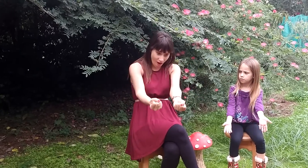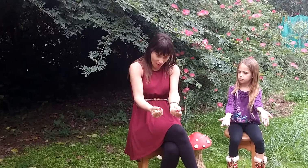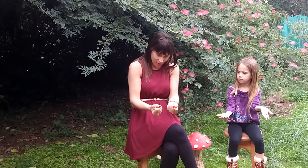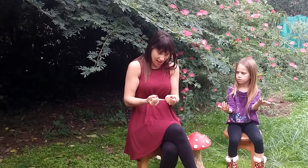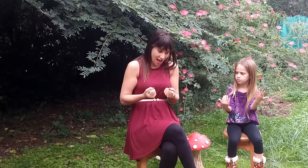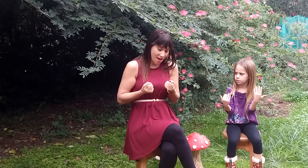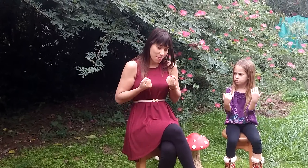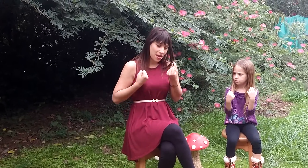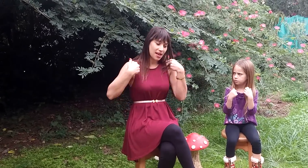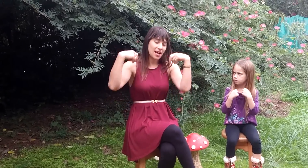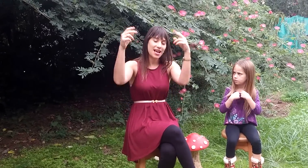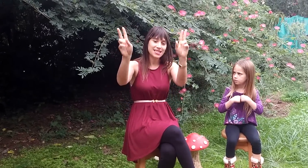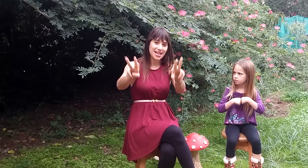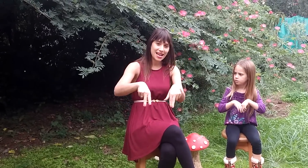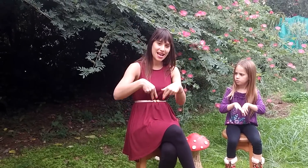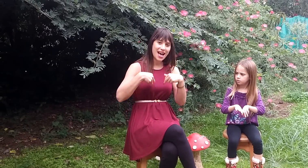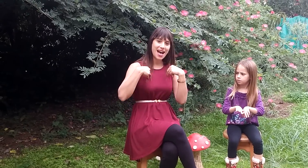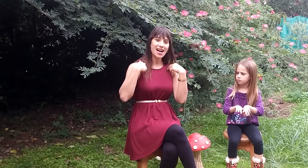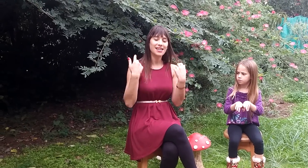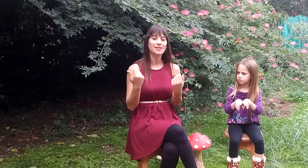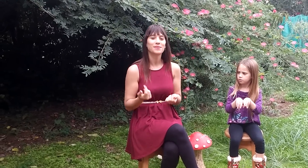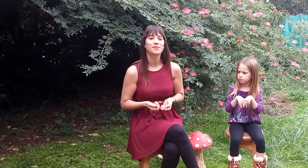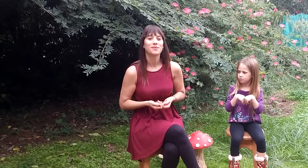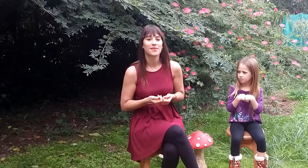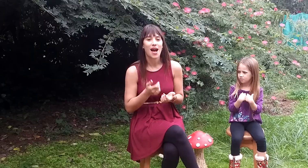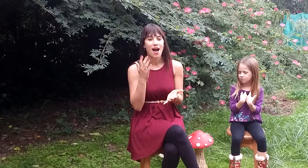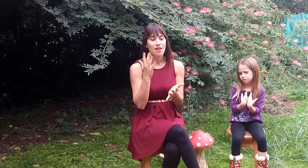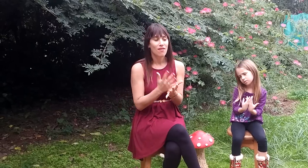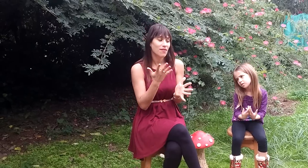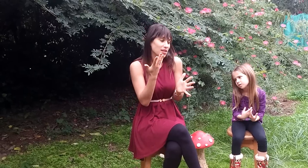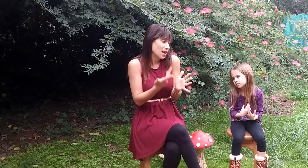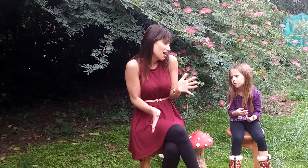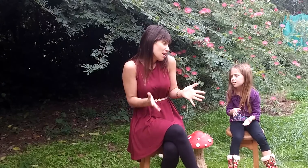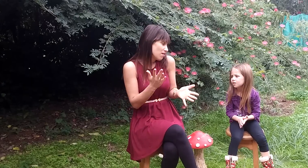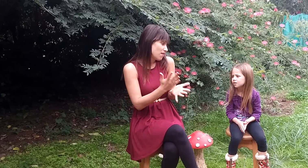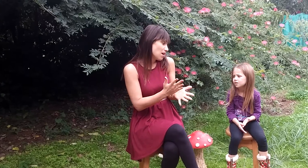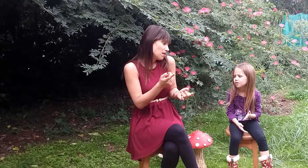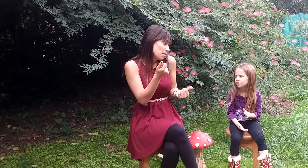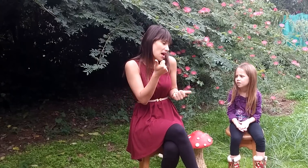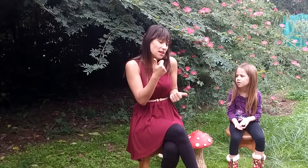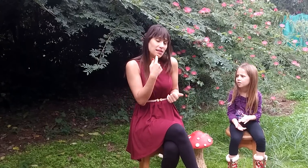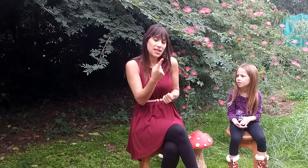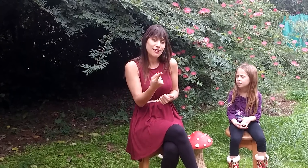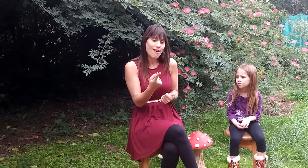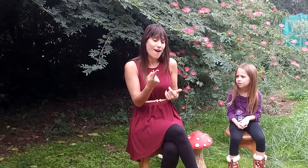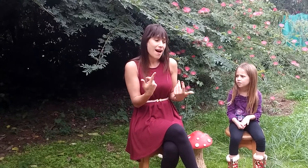סוחף אותה בחזרה כבר ויתרתי כמעט אמרתי